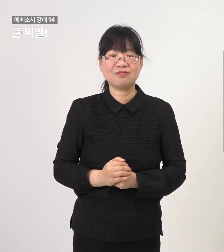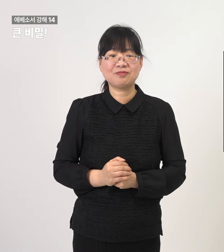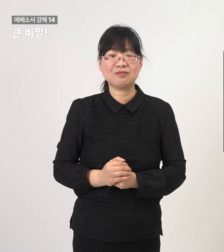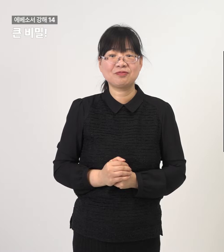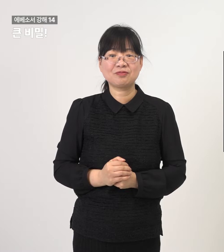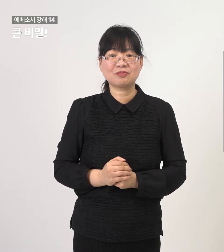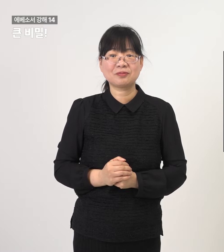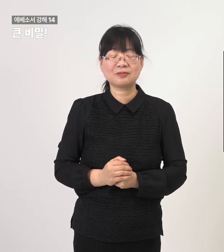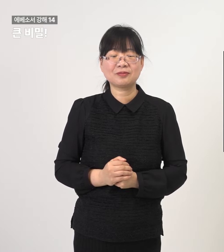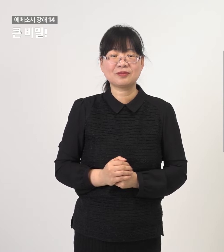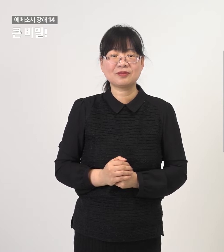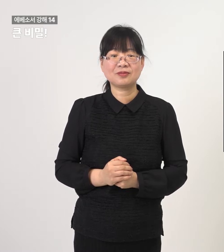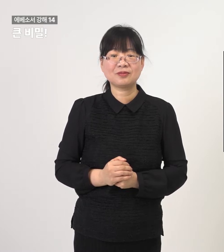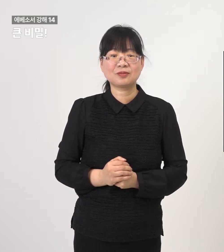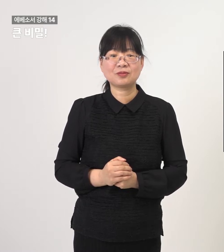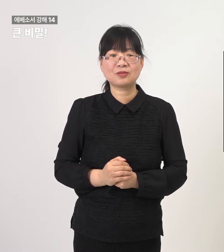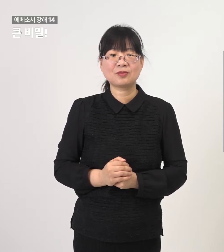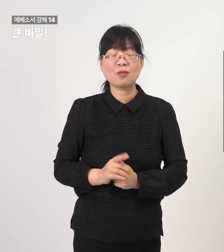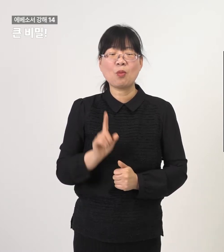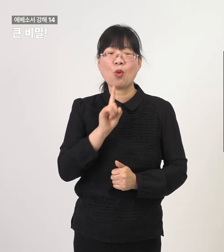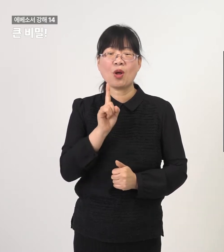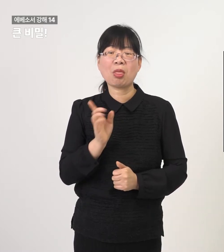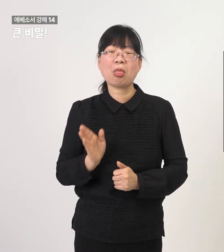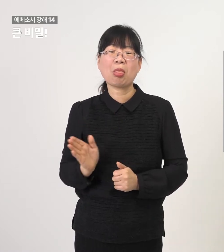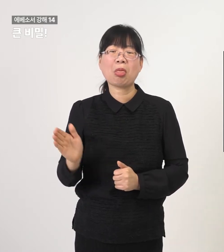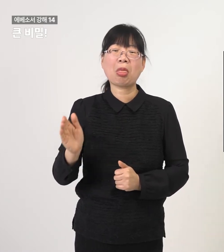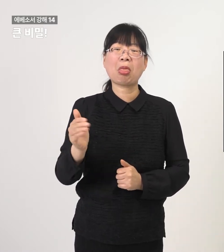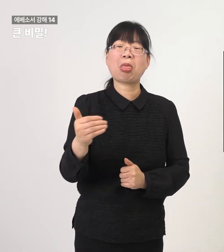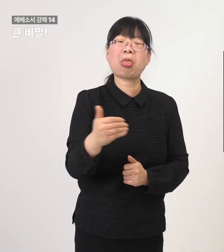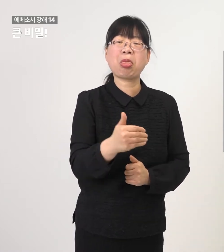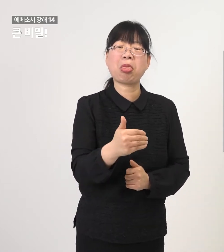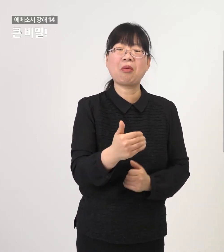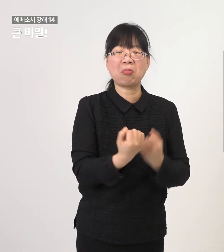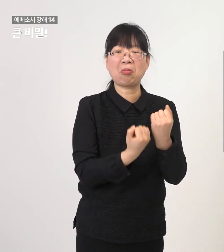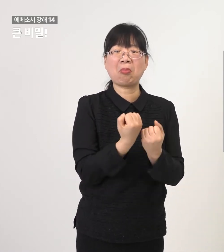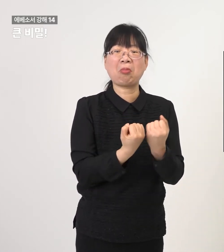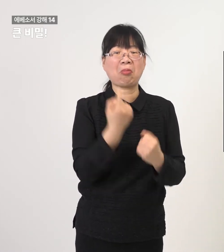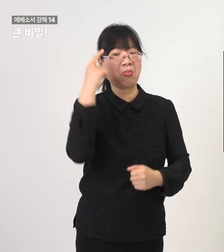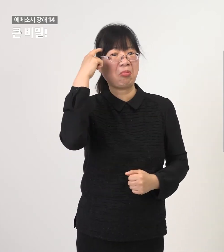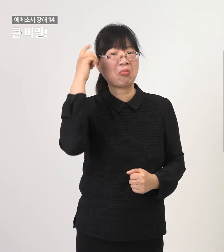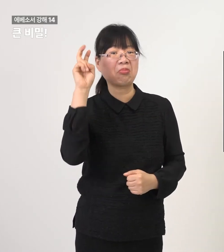애들로 말하려고 하고, 제가 지금도 잊을 수가 없는 게